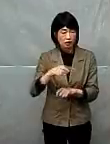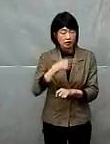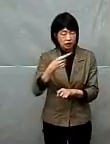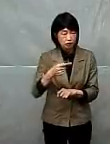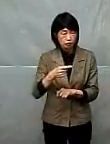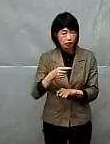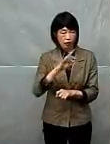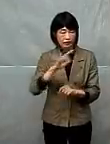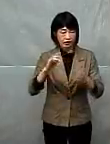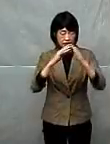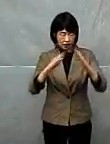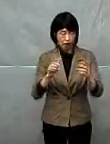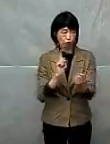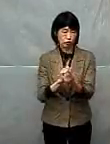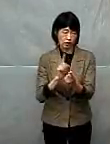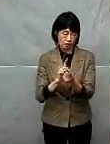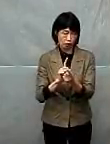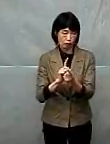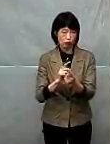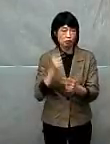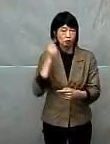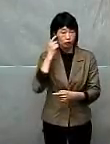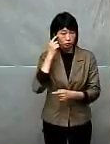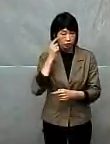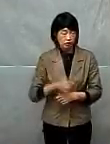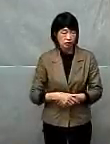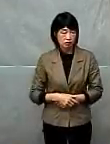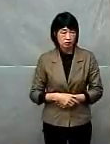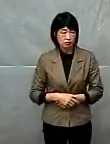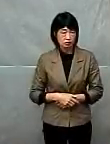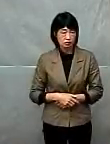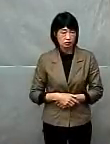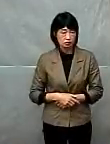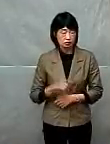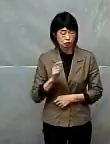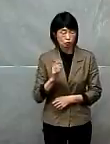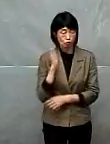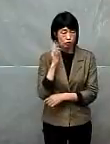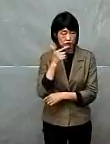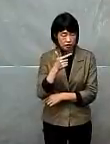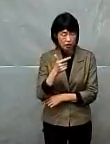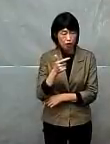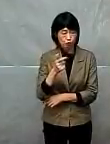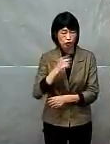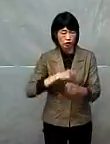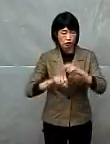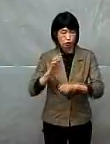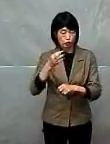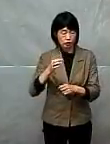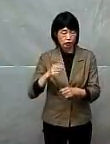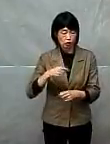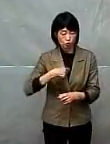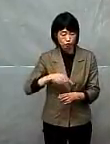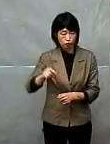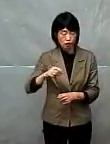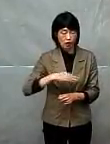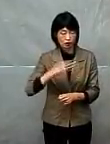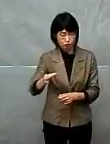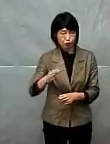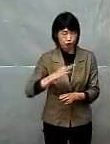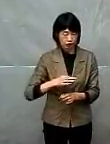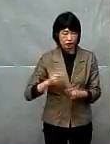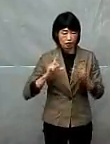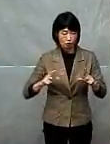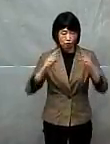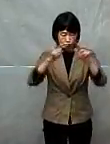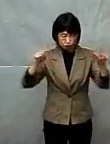応ではないかというふうに考えております。政務活動費の収支報告書訂正届が議長